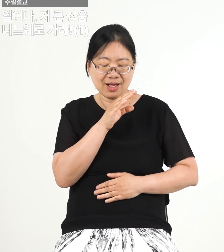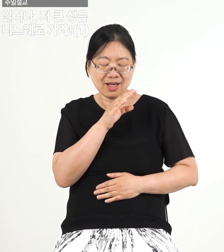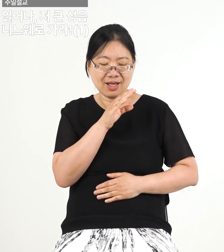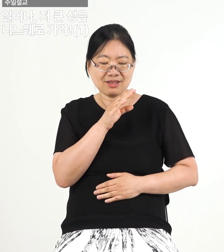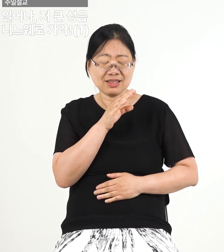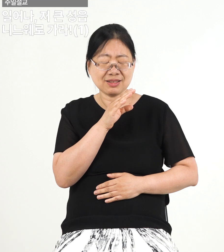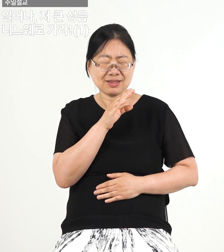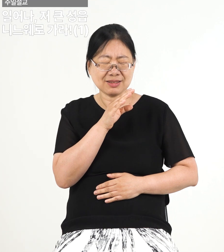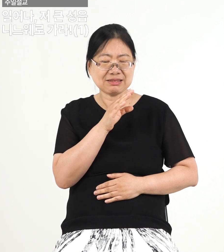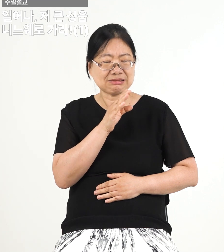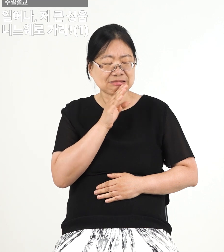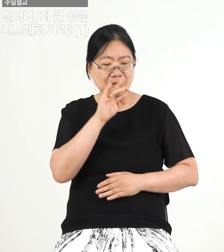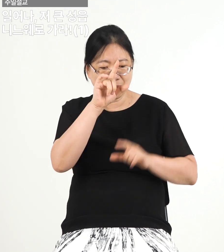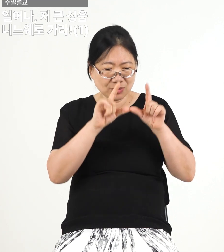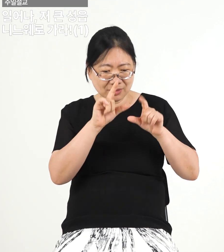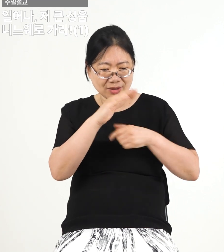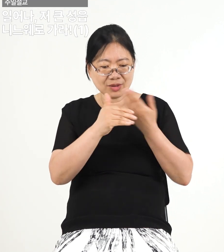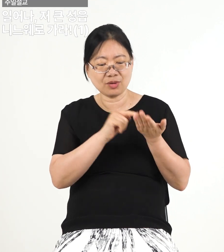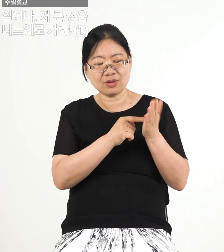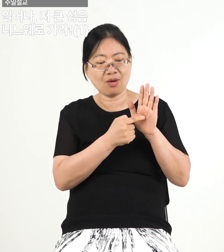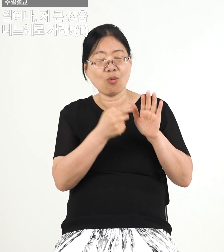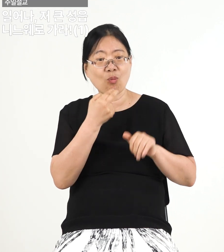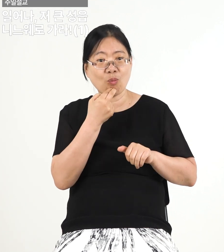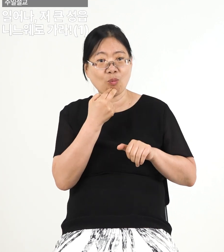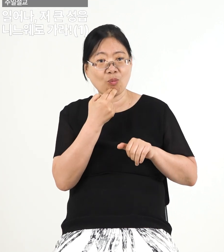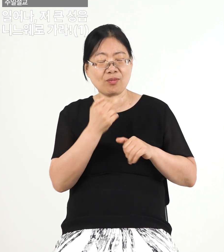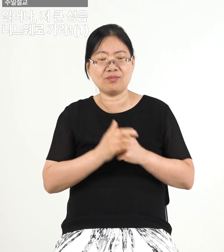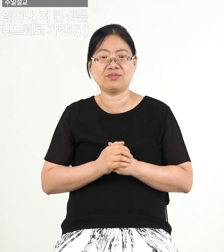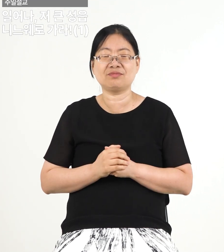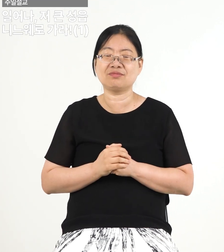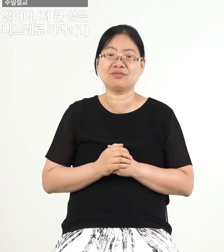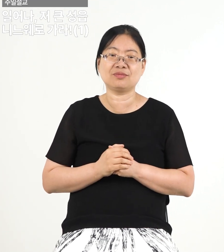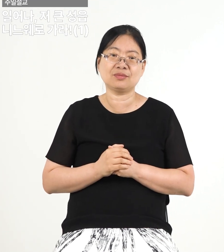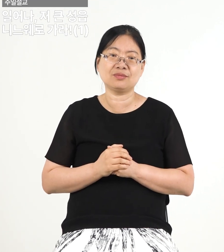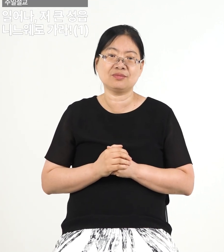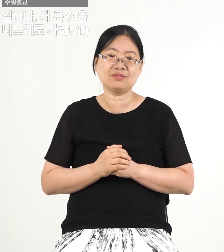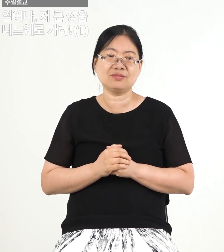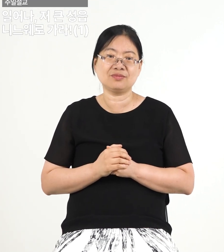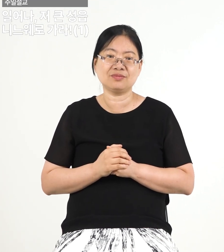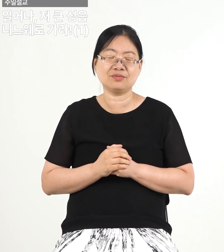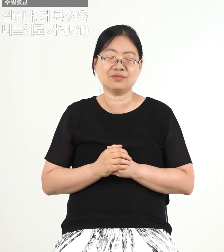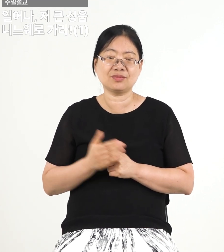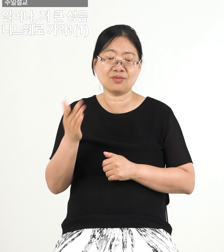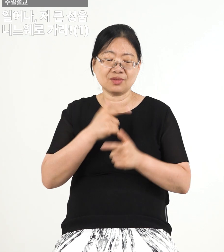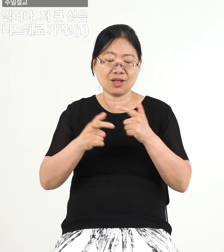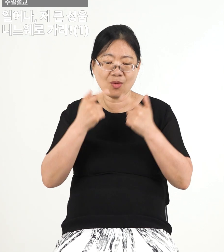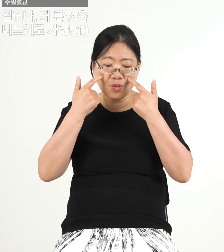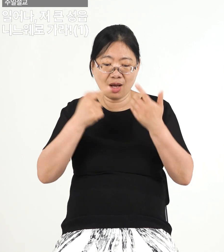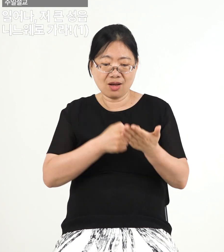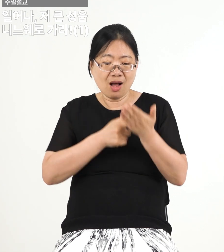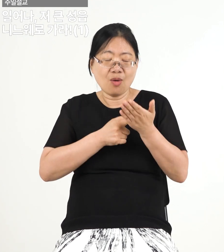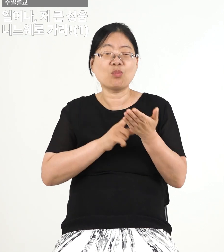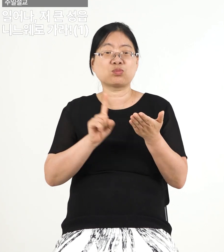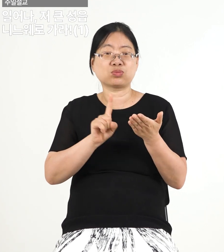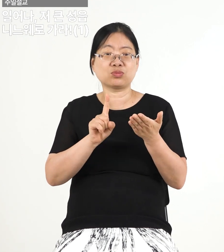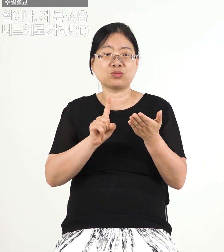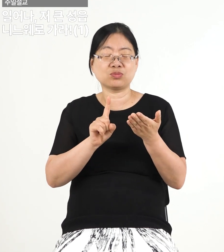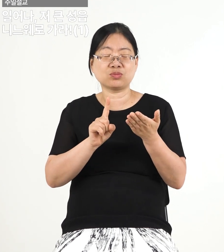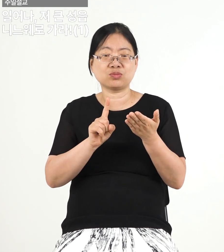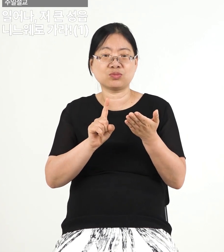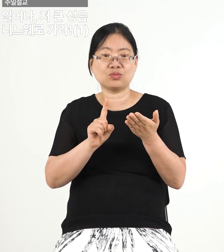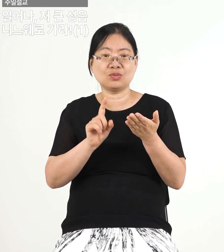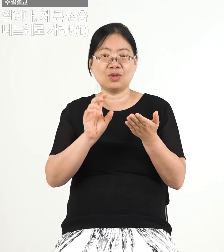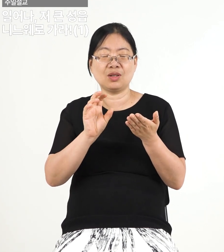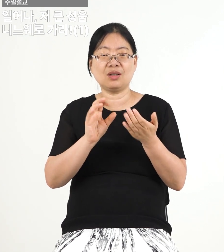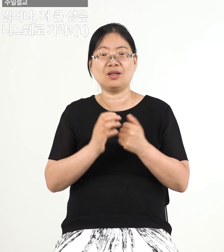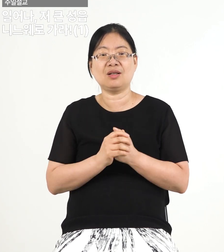대해서 성경이 아직 열어놓지 않아요. 근데 사실은 더 드러난 것이 누구의 악독이 드러났습니까?